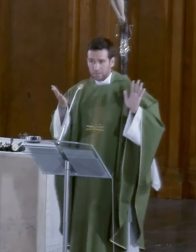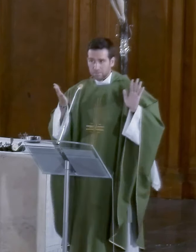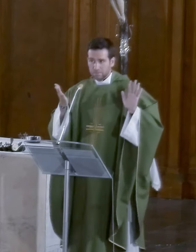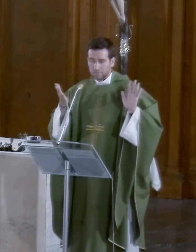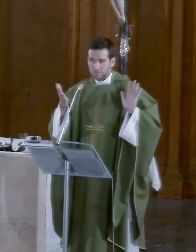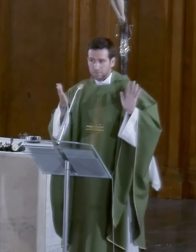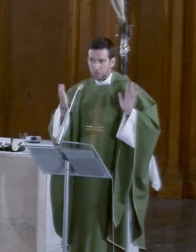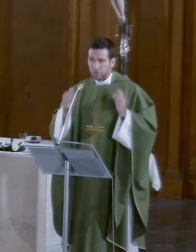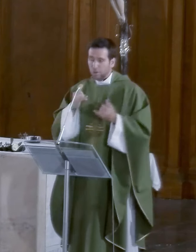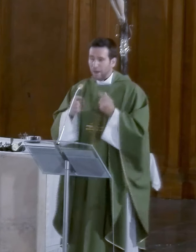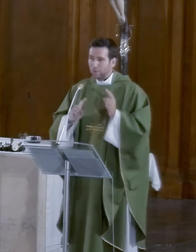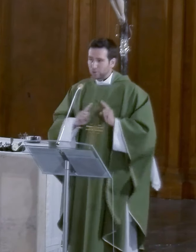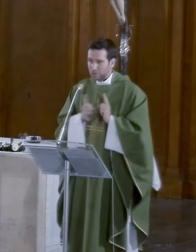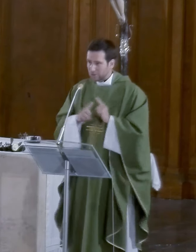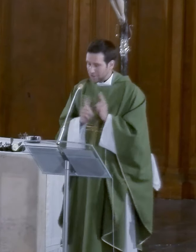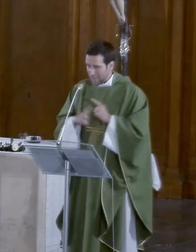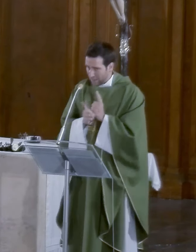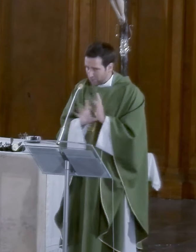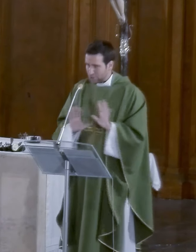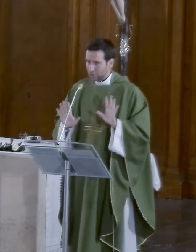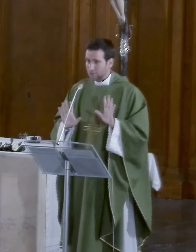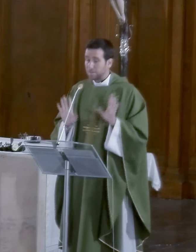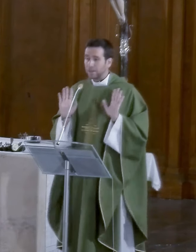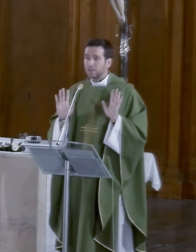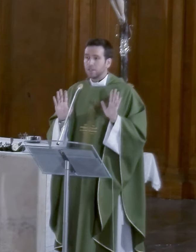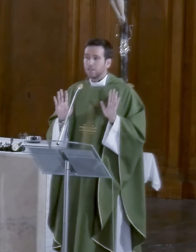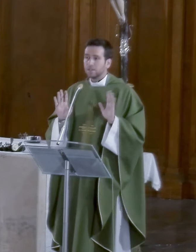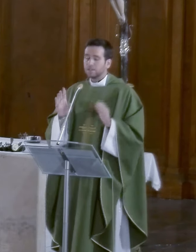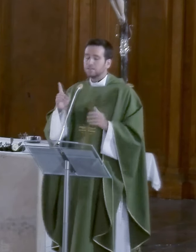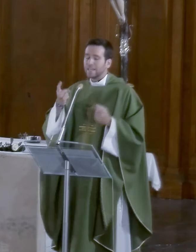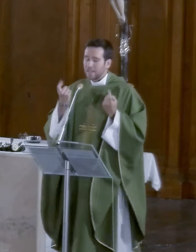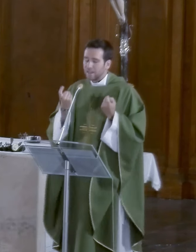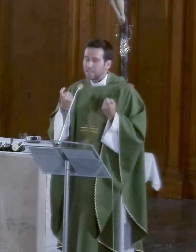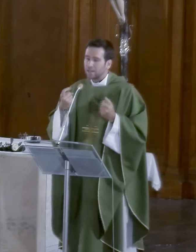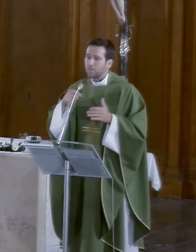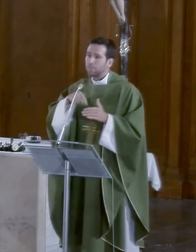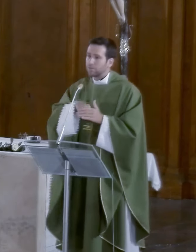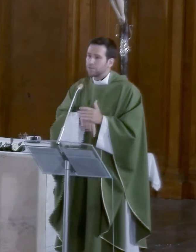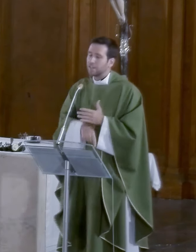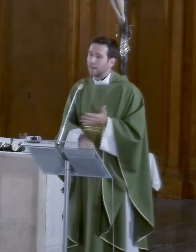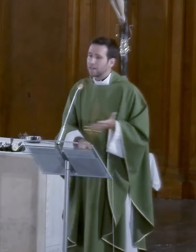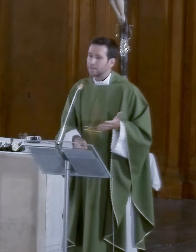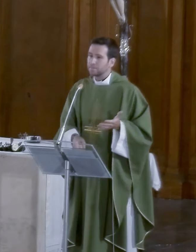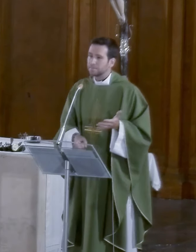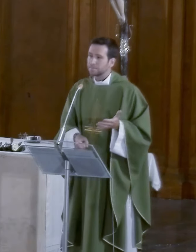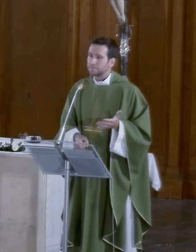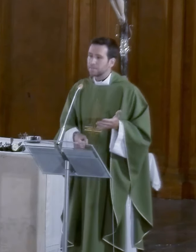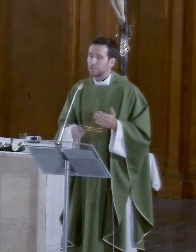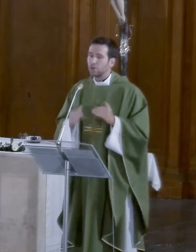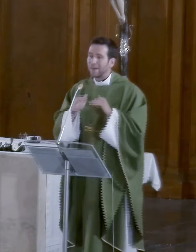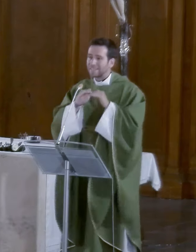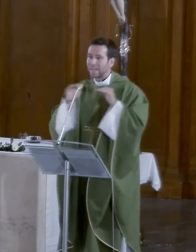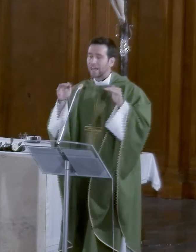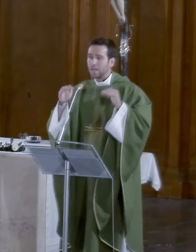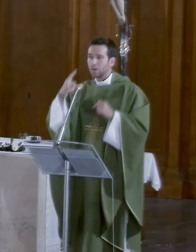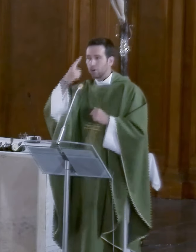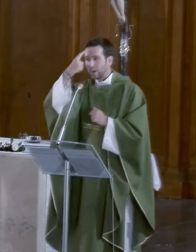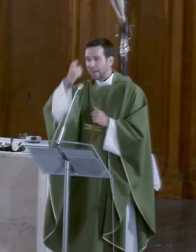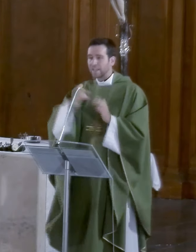ser, no nos pongamos nerviosos, pero es necesario profundizar. No